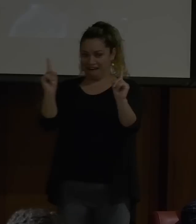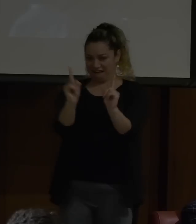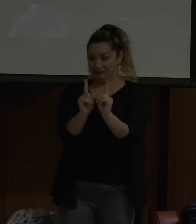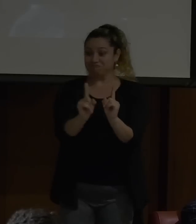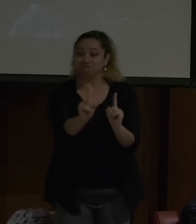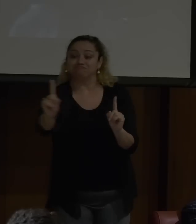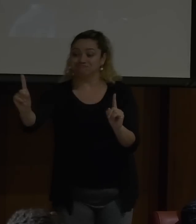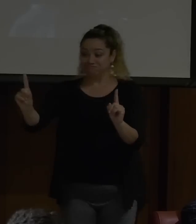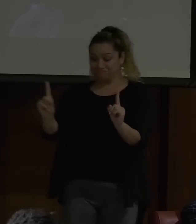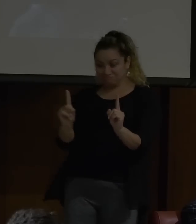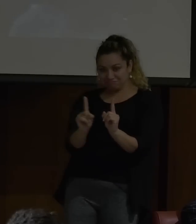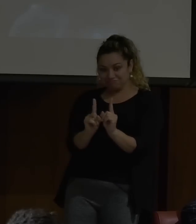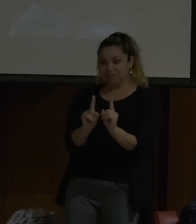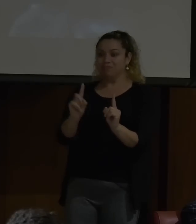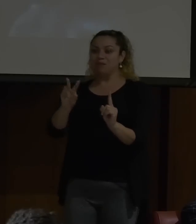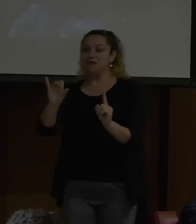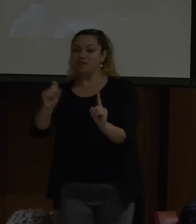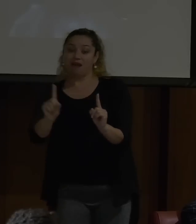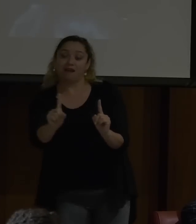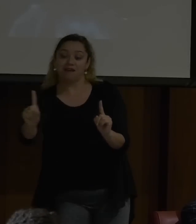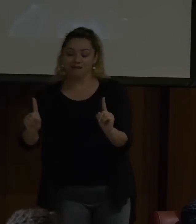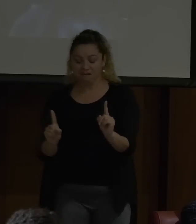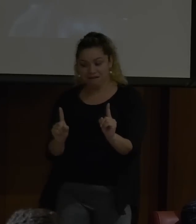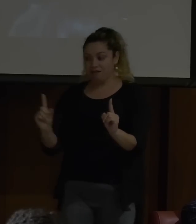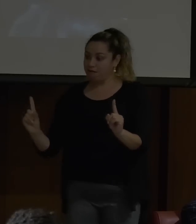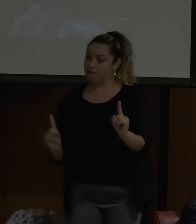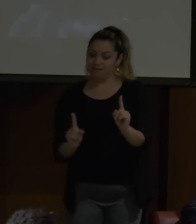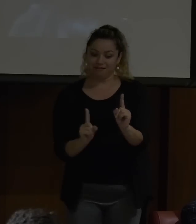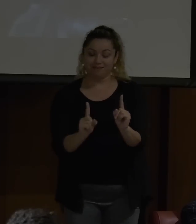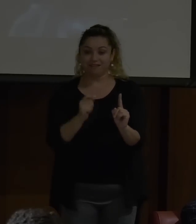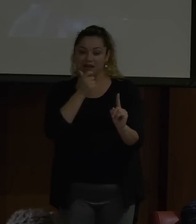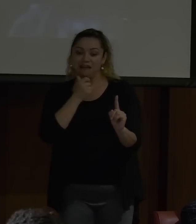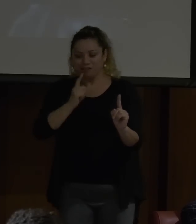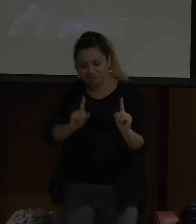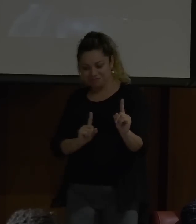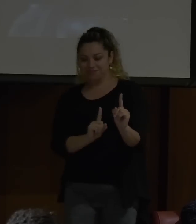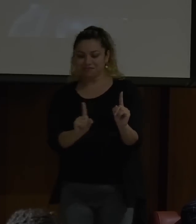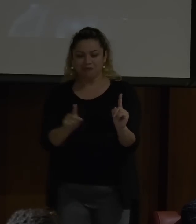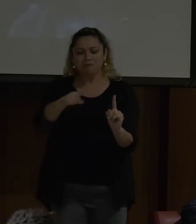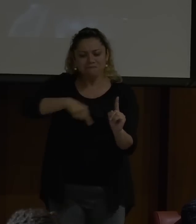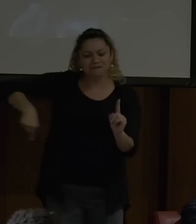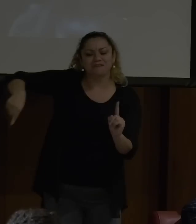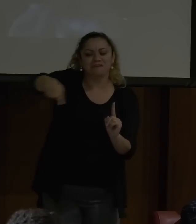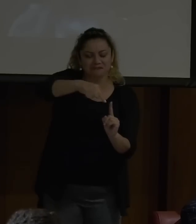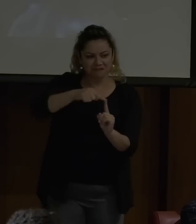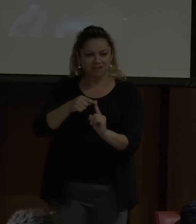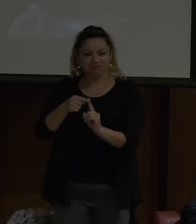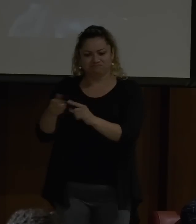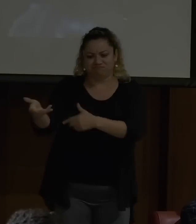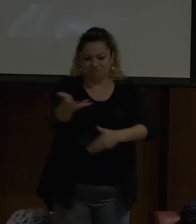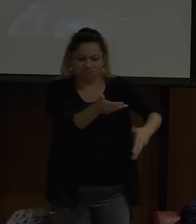son estas cosas. Viviana Dolores y Bolaño. De Leandro es que son estas cosas. Viviana Dolores